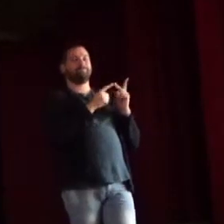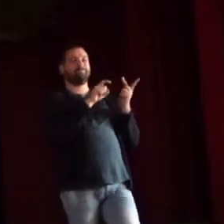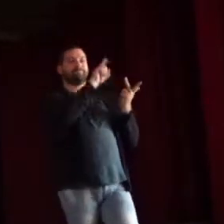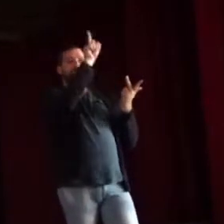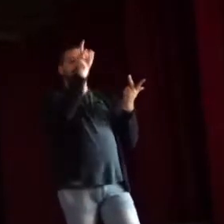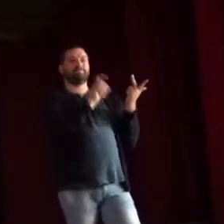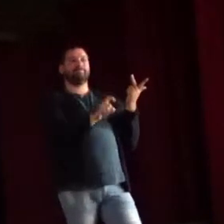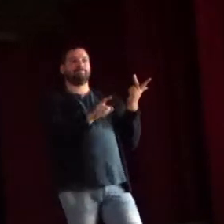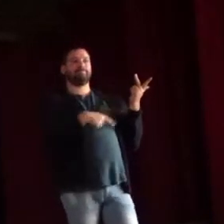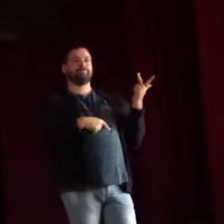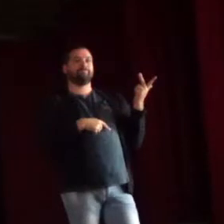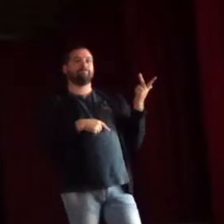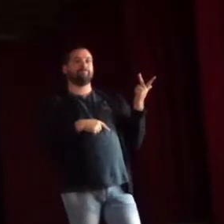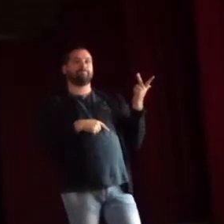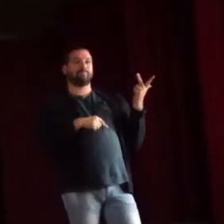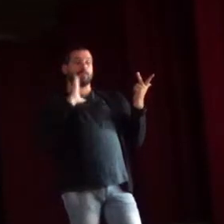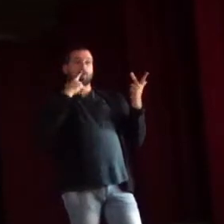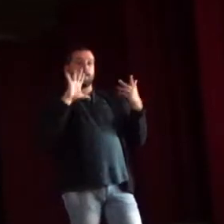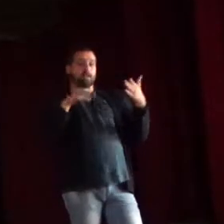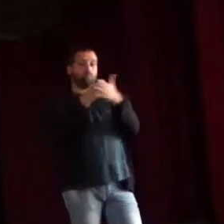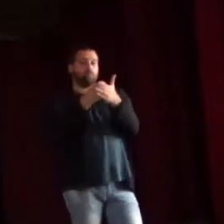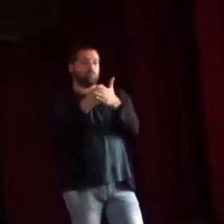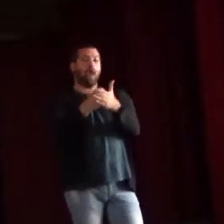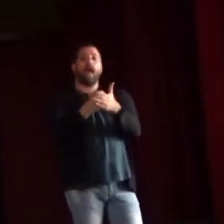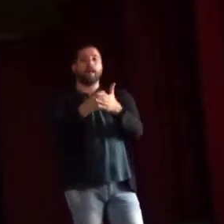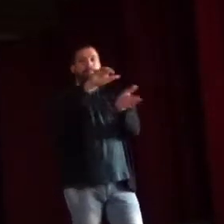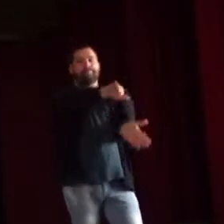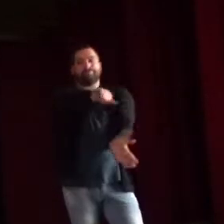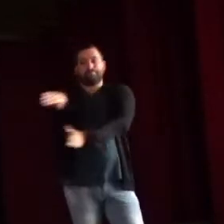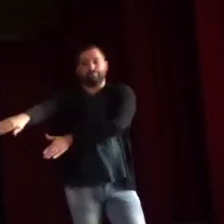alors là, c'est Pluton, a été déclassifié à cause de ça, déclassifié, pardon.